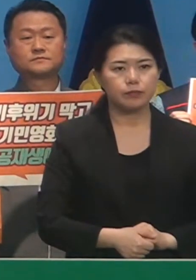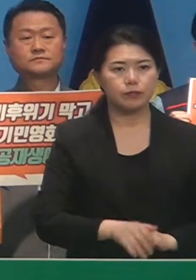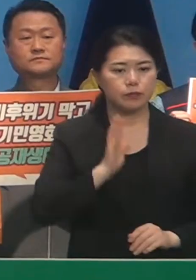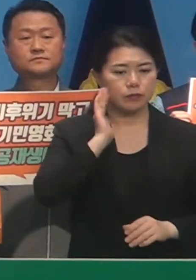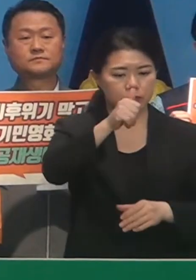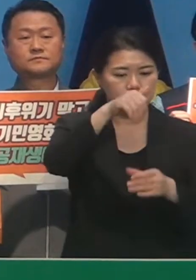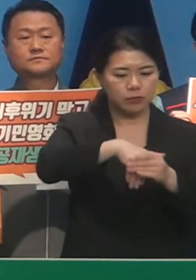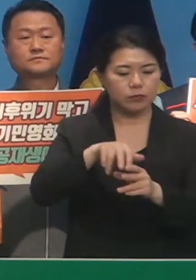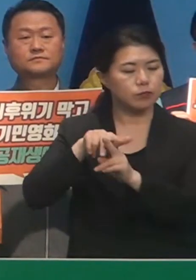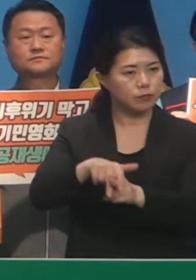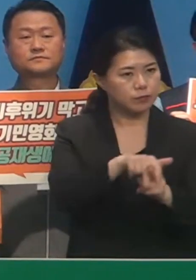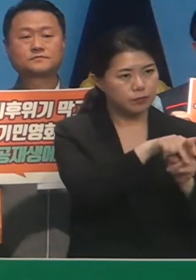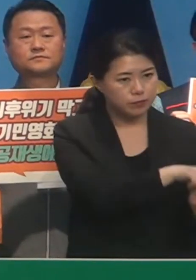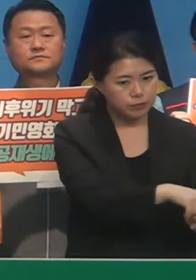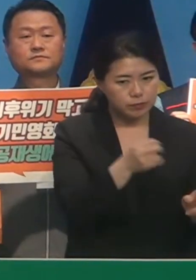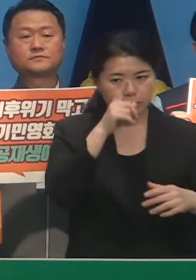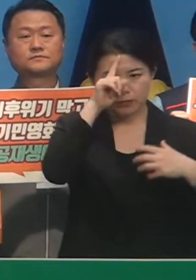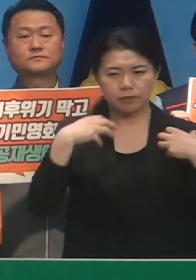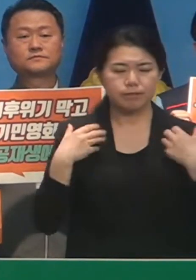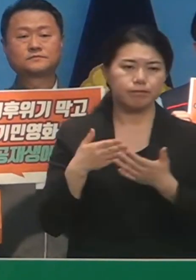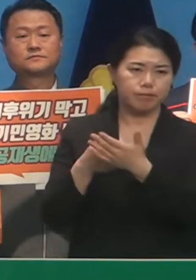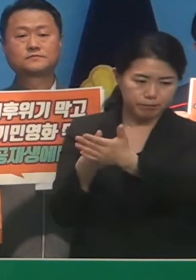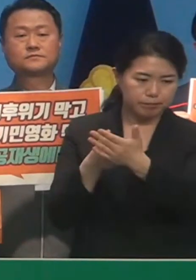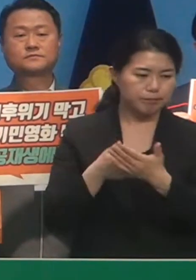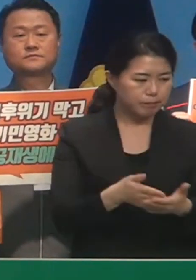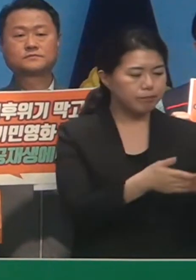대선 후보들과 정부에 촉구합니다.